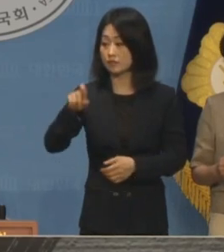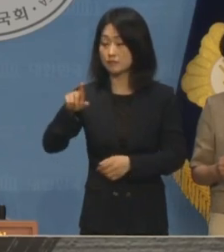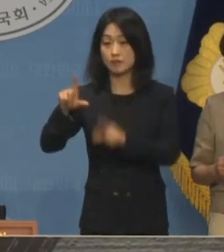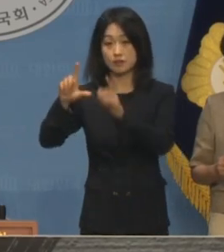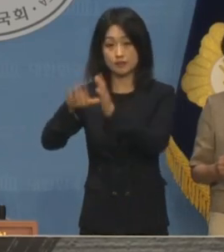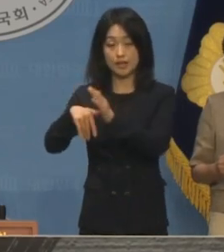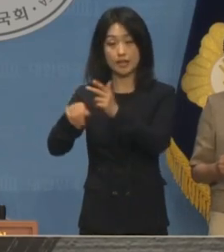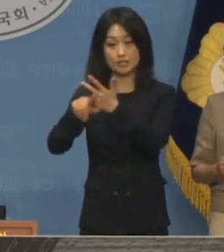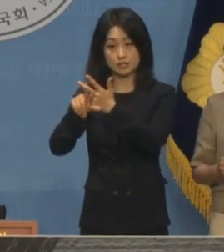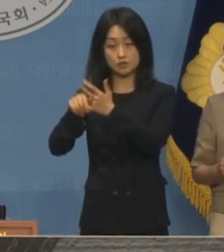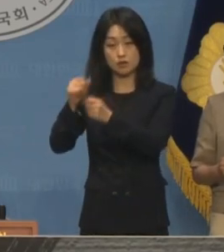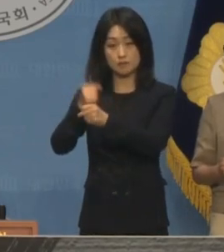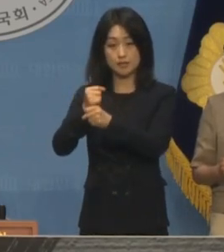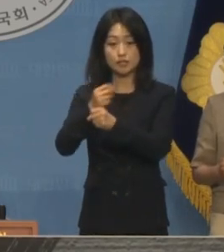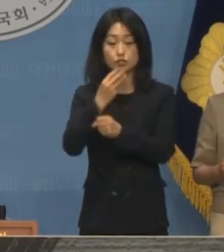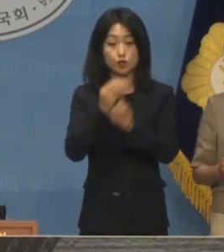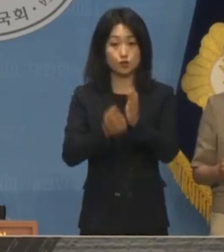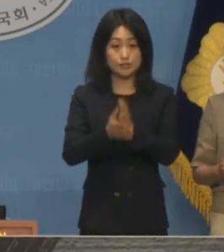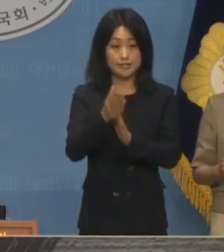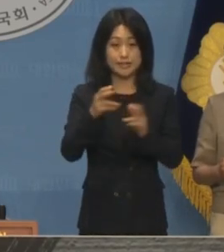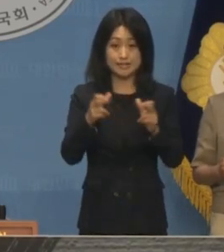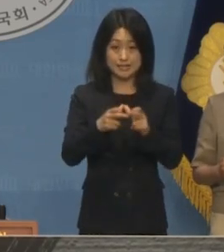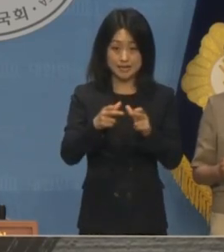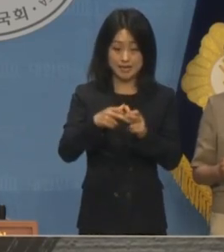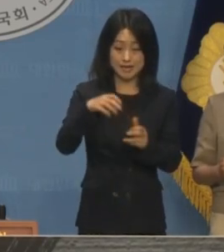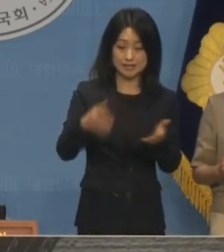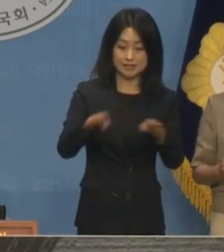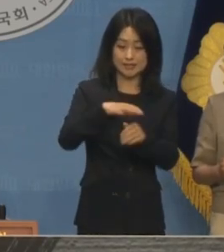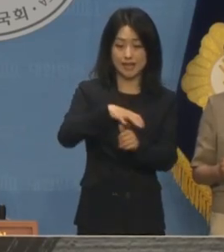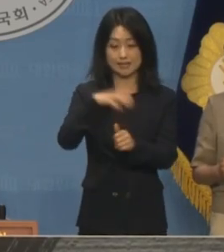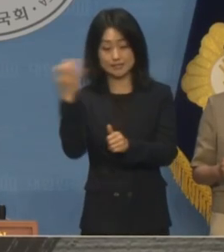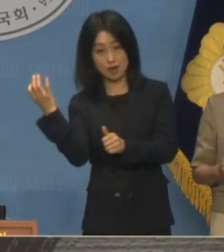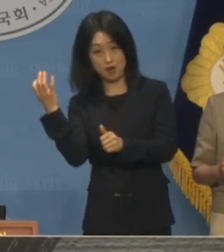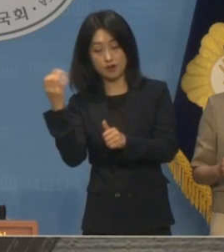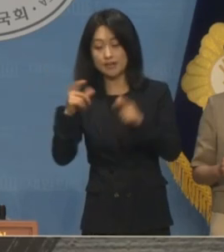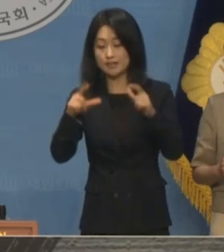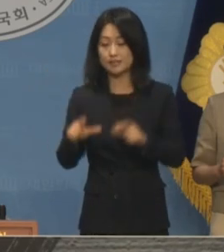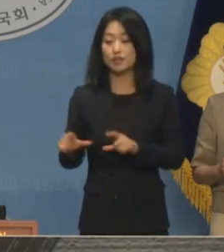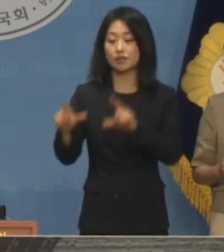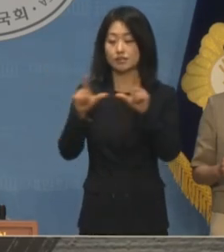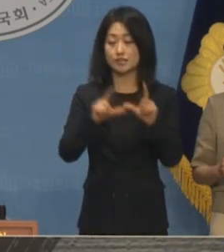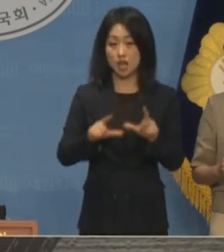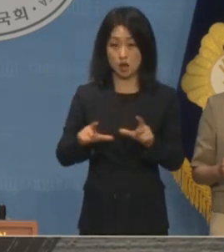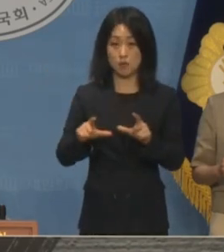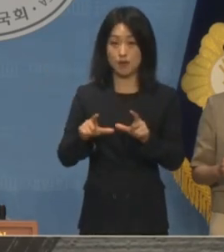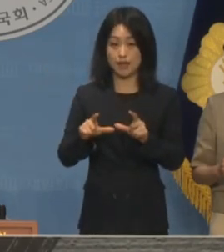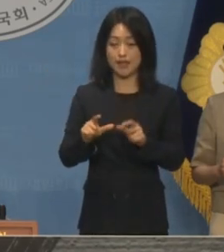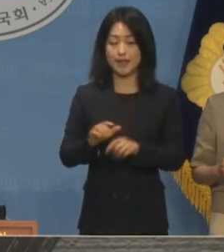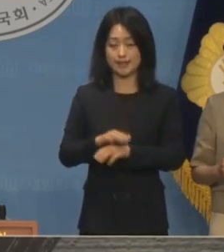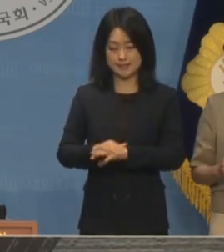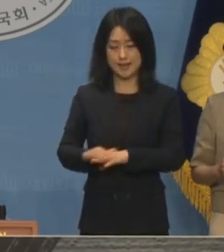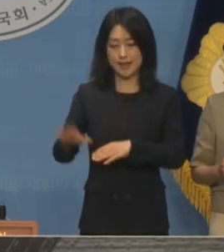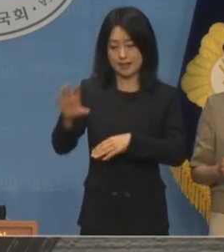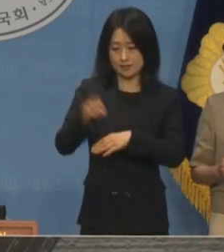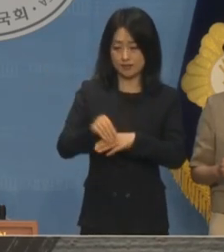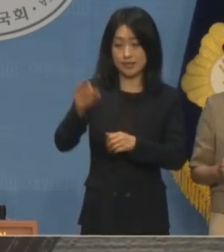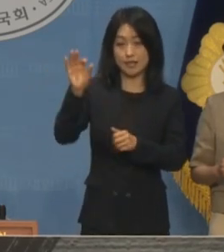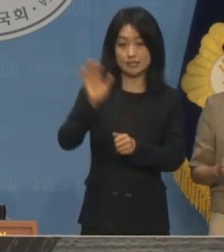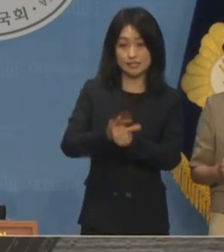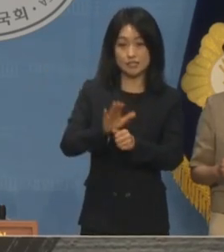7월 제정된 서울특별시 장애인 탈시설 및 지역사회 정착 지원에 관한 조례가